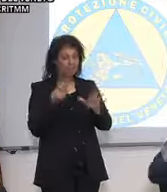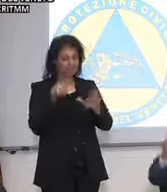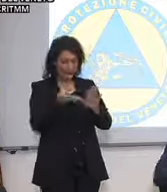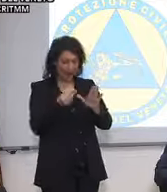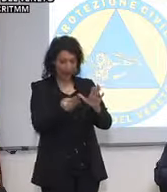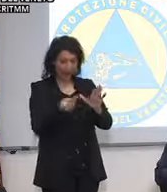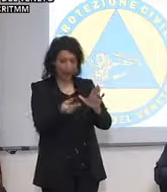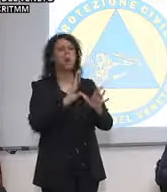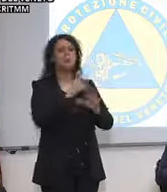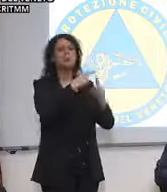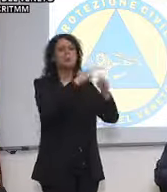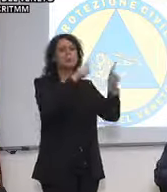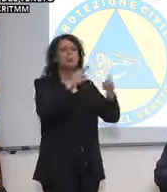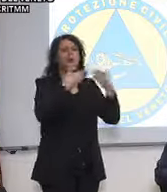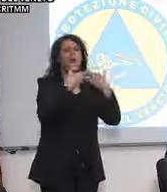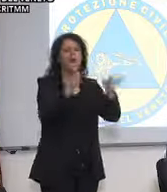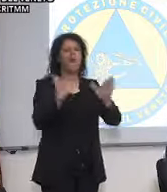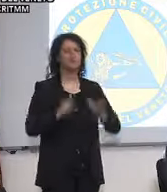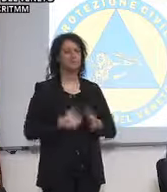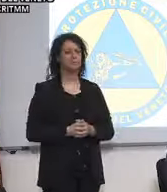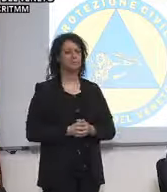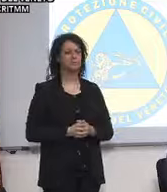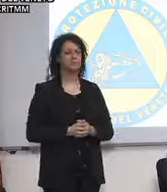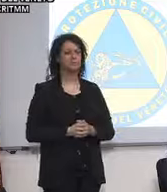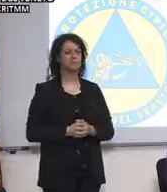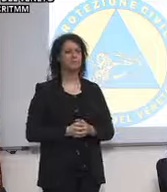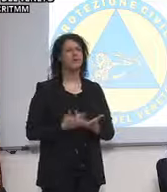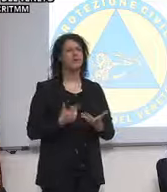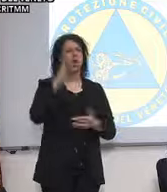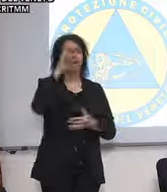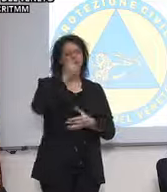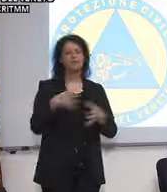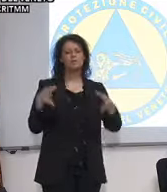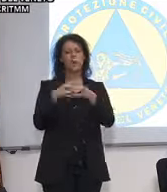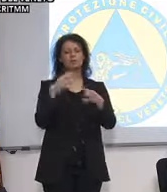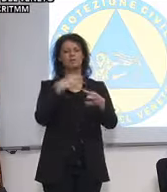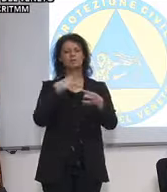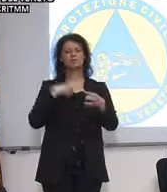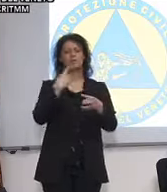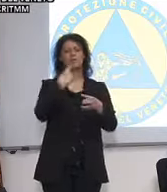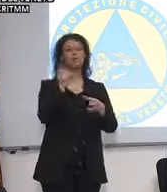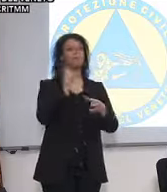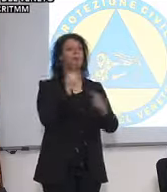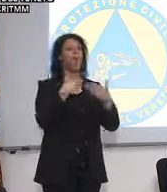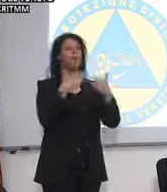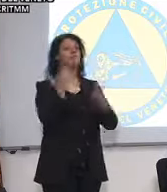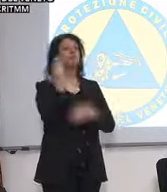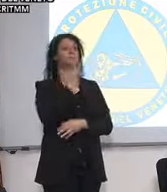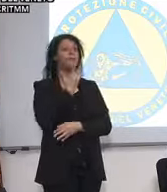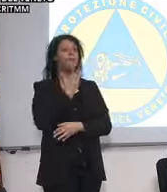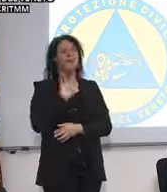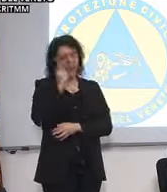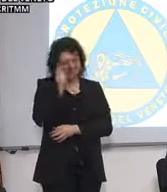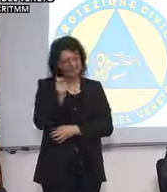è sbagliato, di rispetto, ma questa è una visione puntuale, chirurgica, di un solo